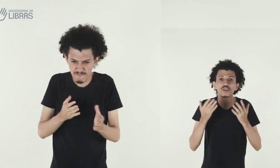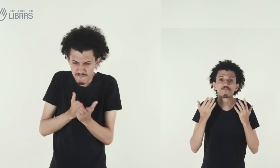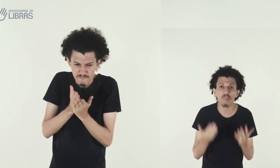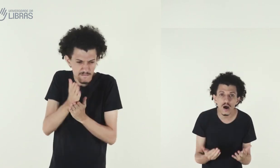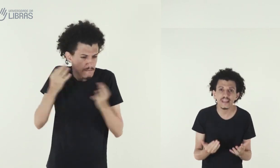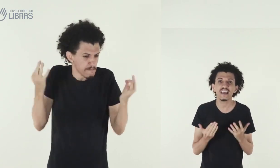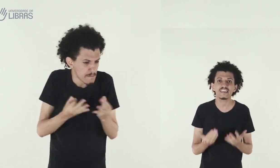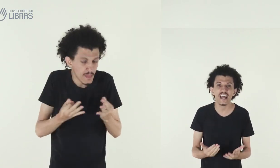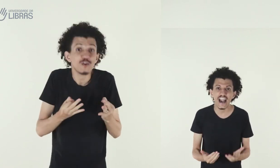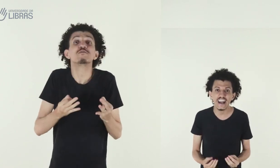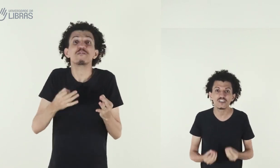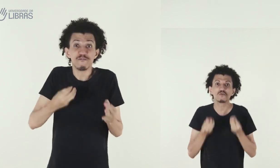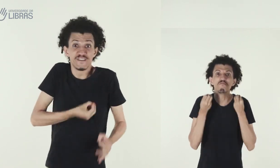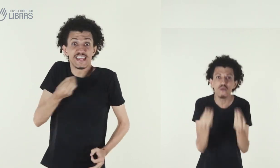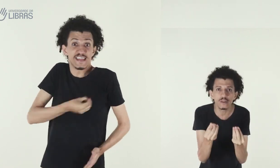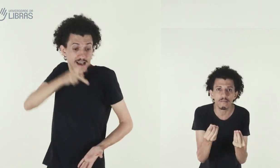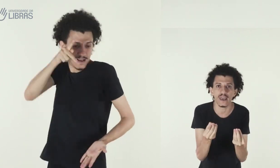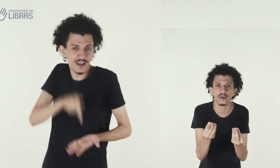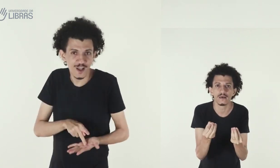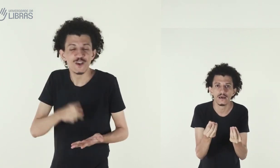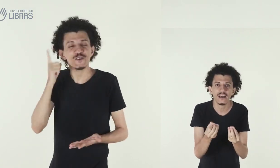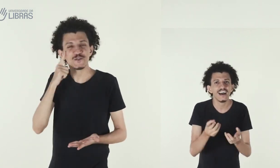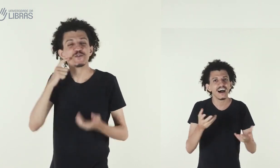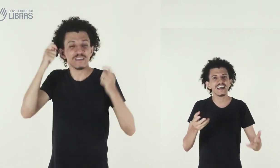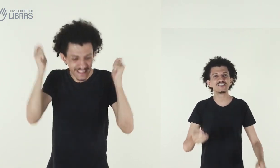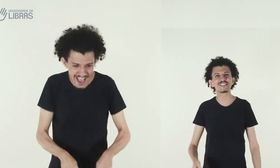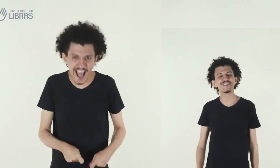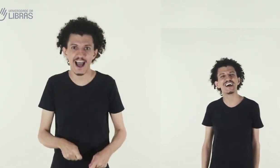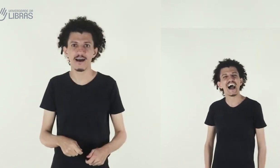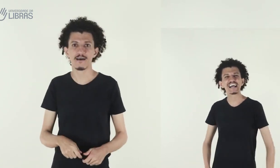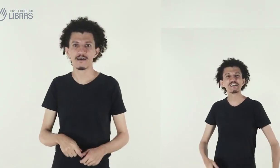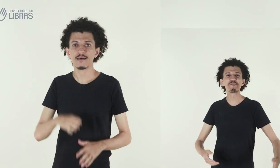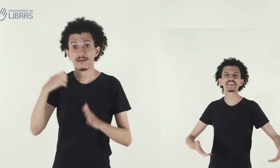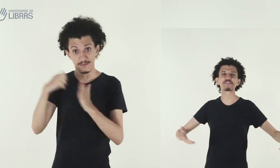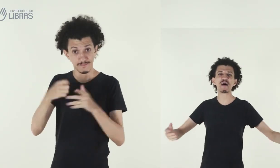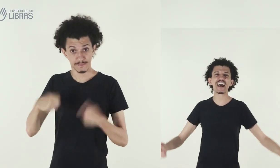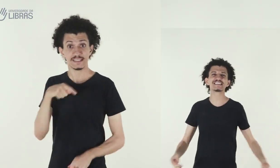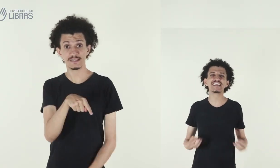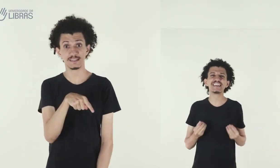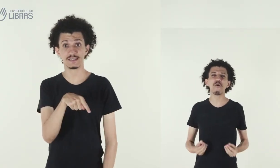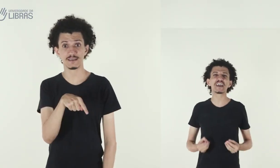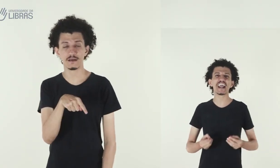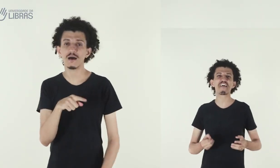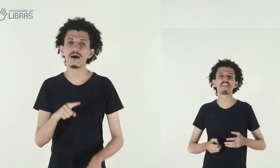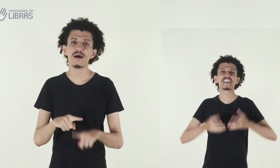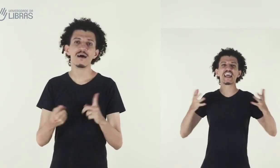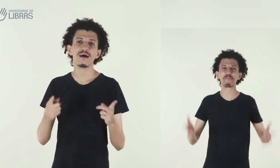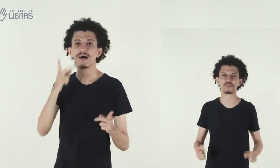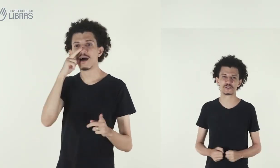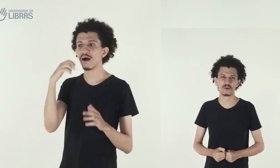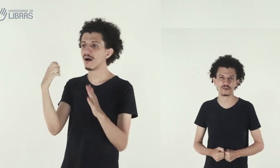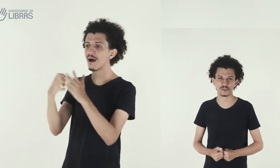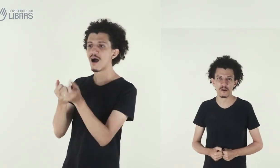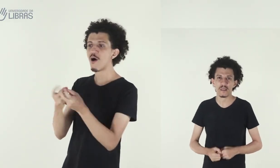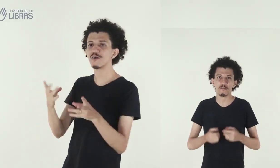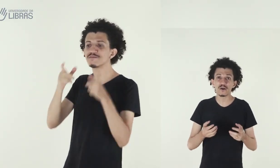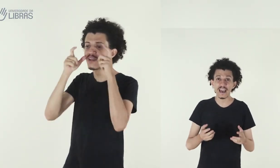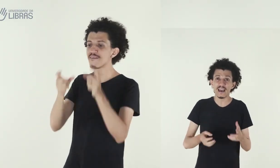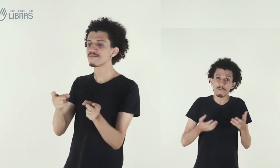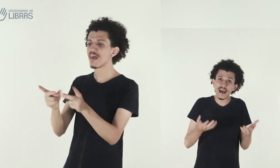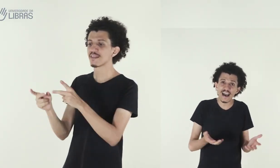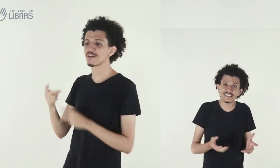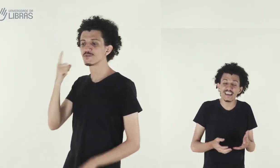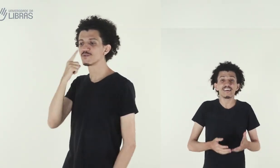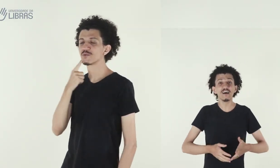os surdos podem entregar isso muito bem. Além disso, as empresas parecem não querer vender para os surdos,